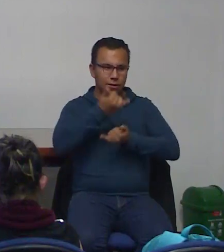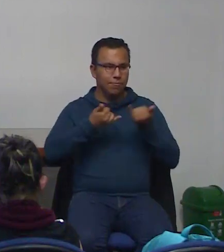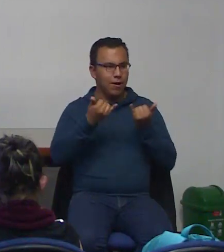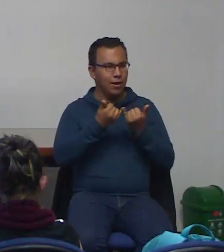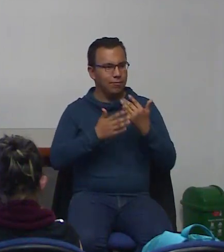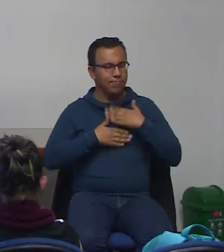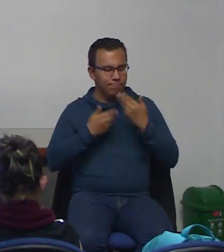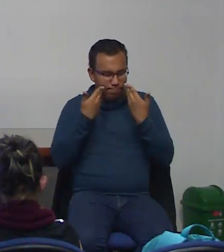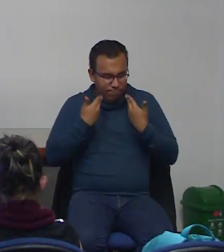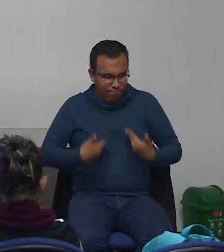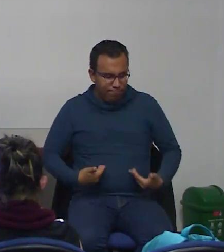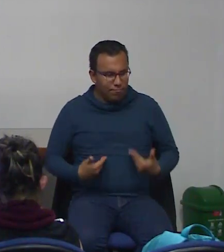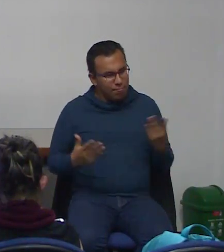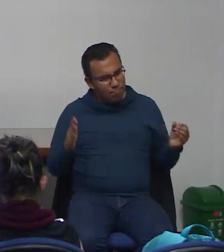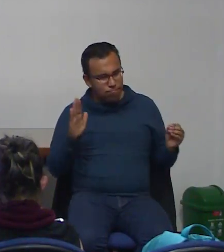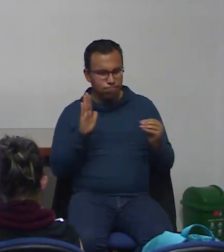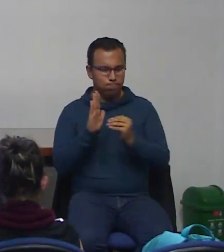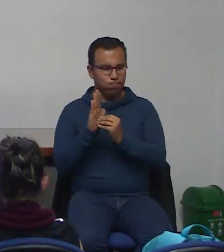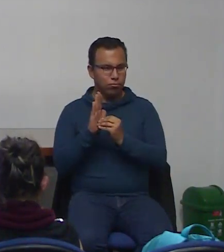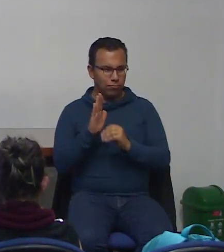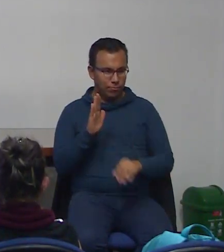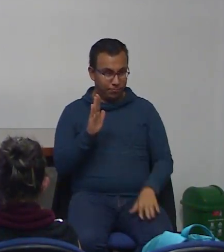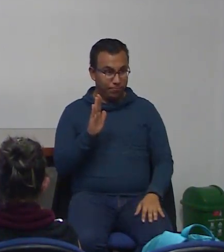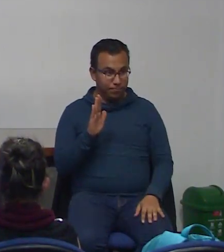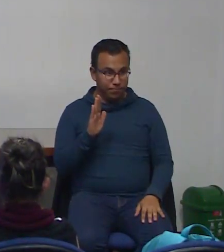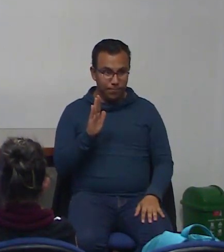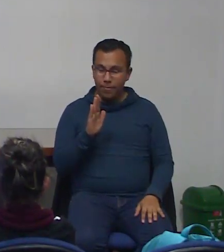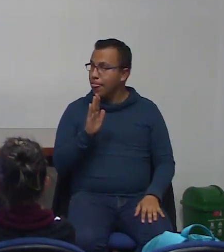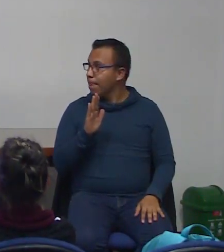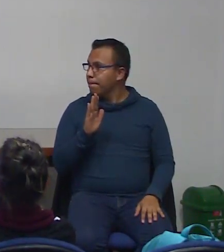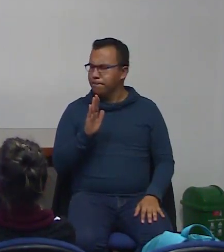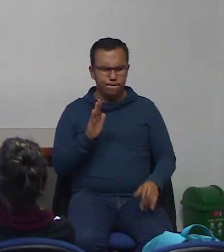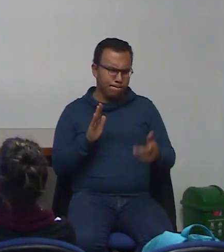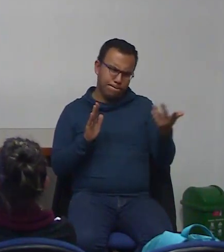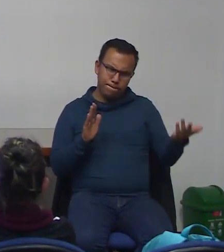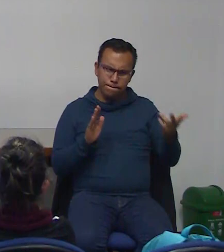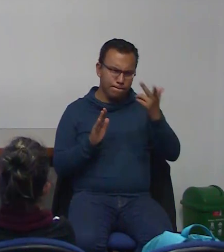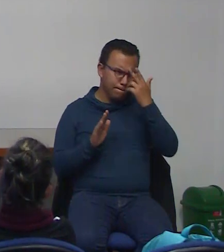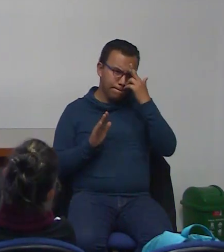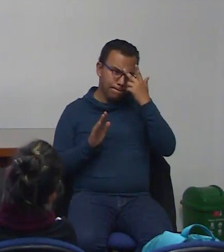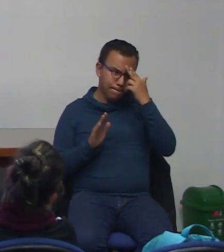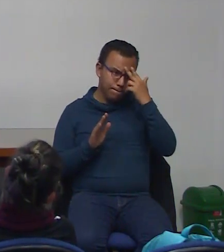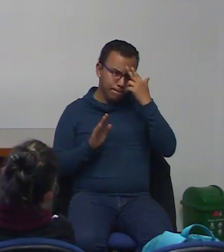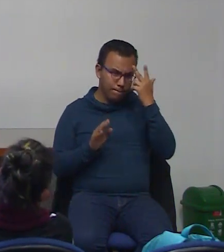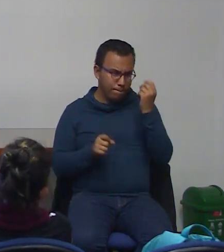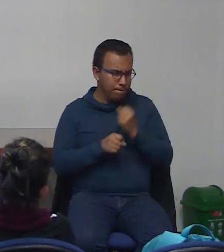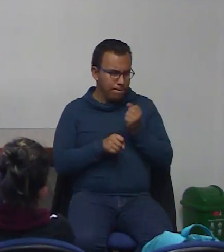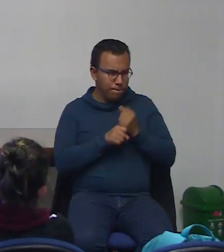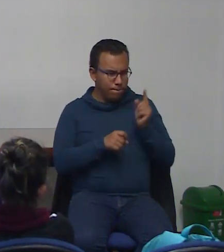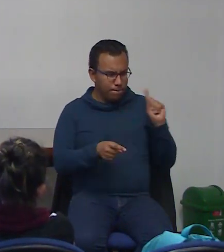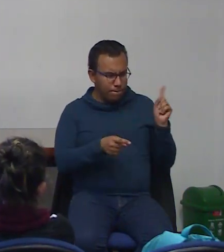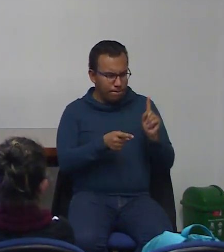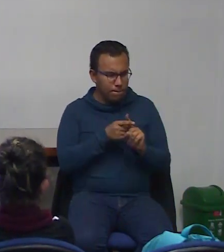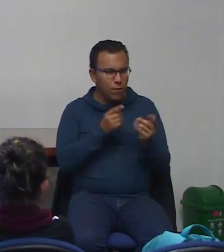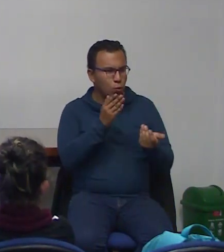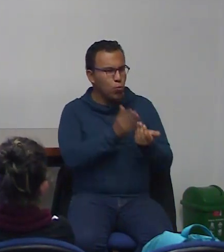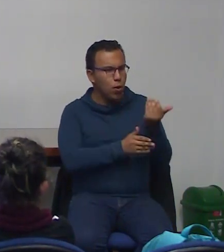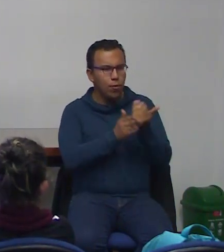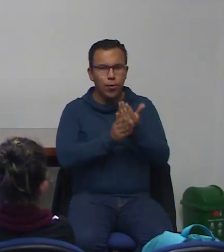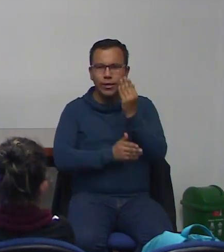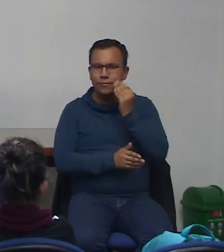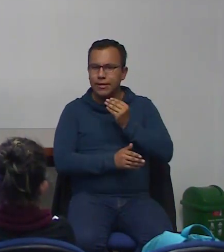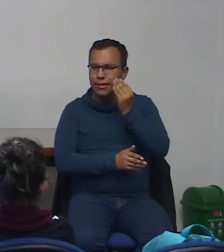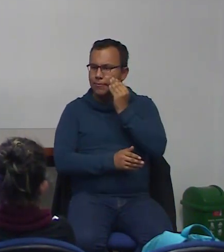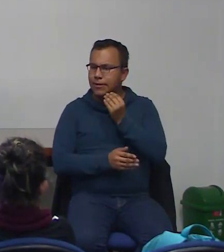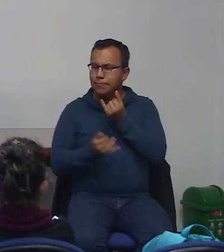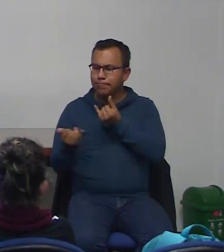como mi personalidad dentro de todo esto entonces obviamente pues esto se crea después de muchas experiencias después de pasar